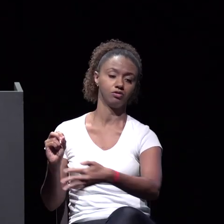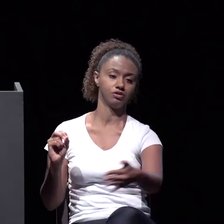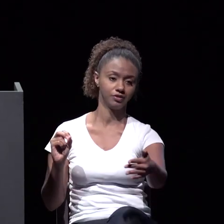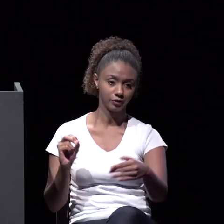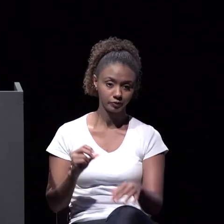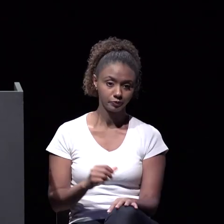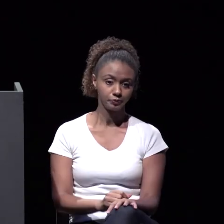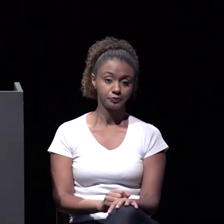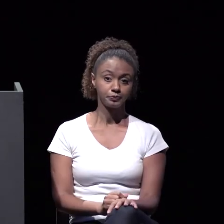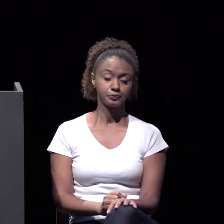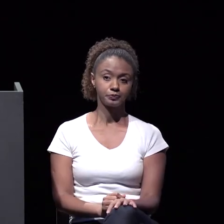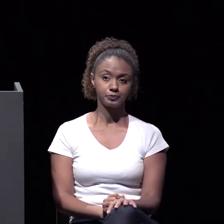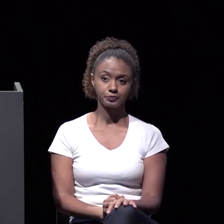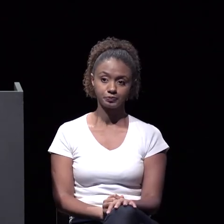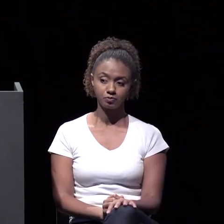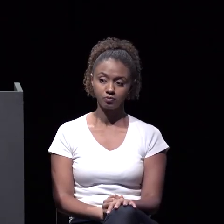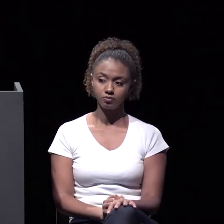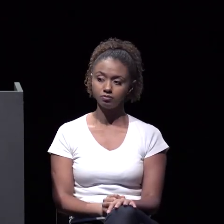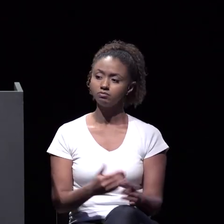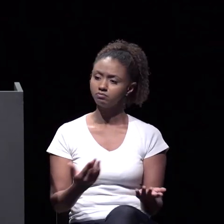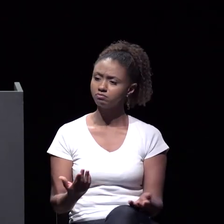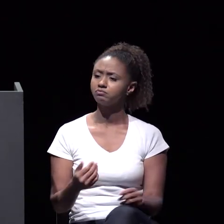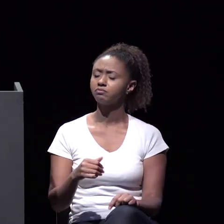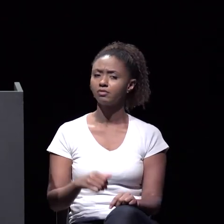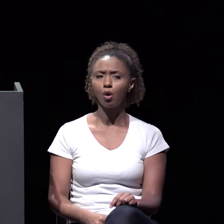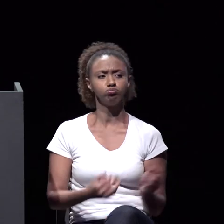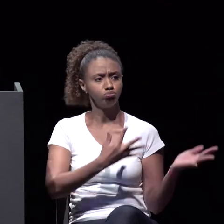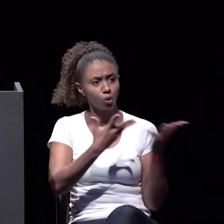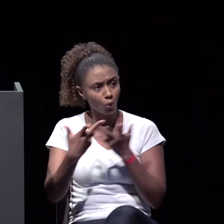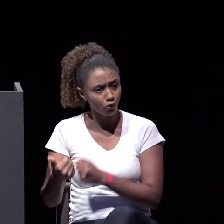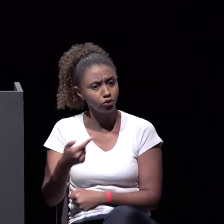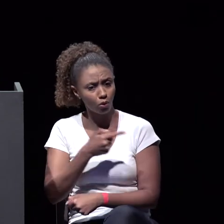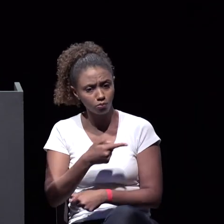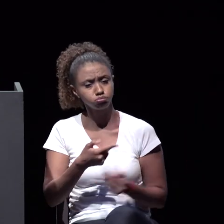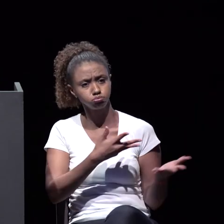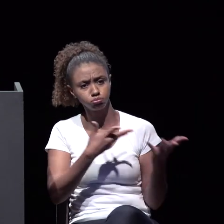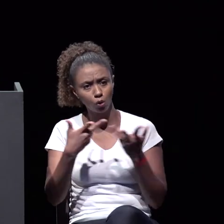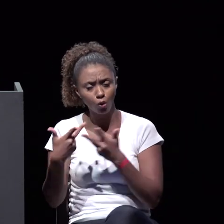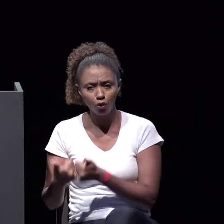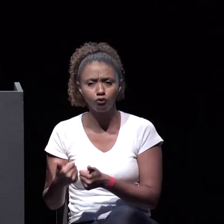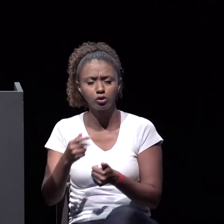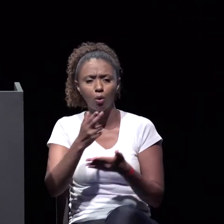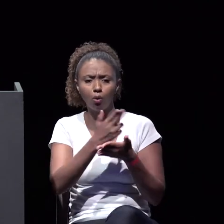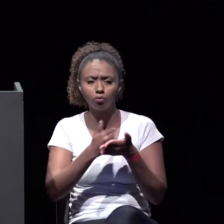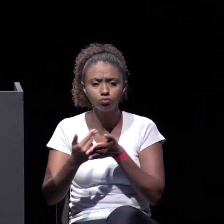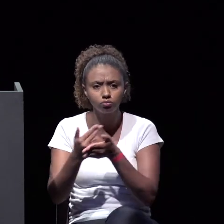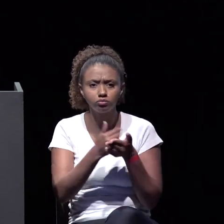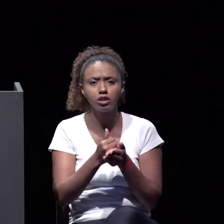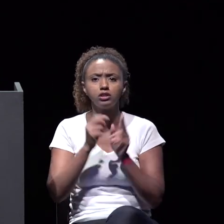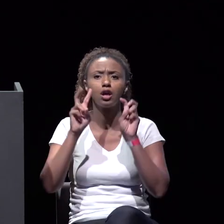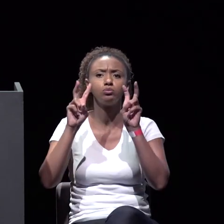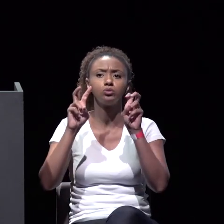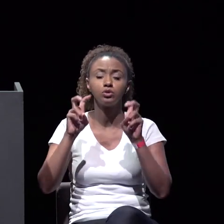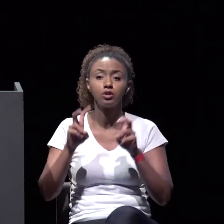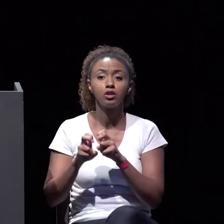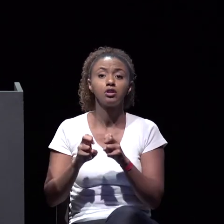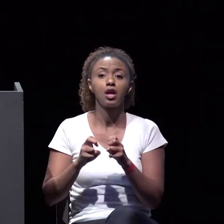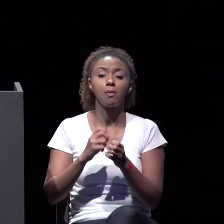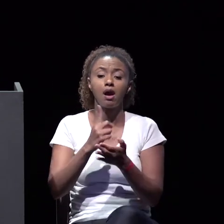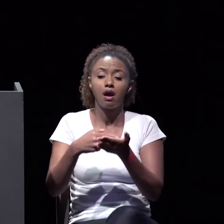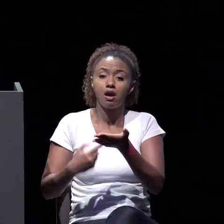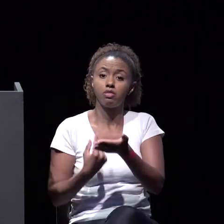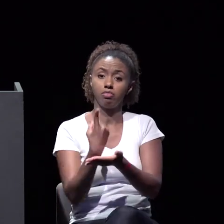pra desenhar mas ele também escreve tem os textos de introdução sobre os temas dez cadernos